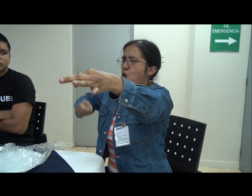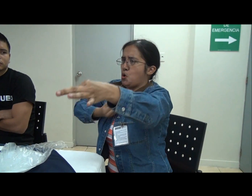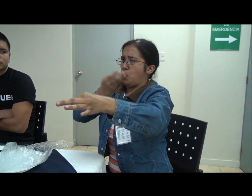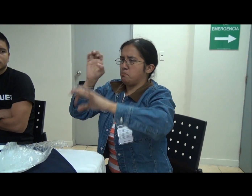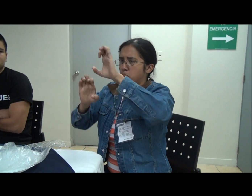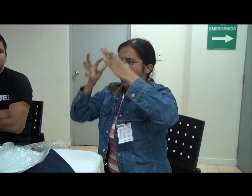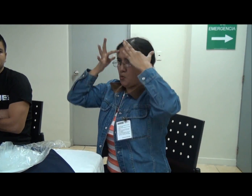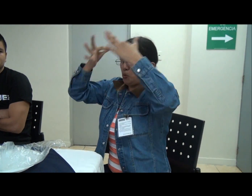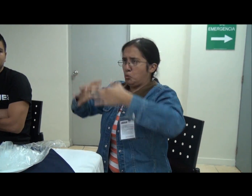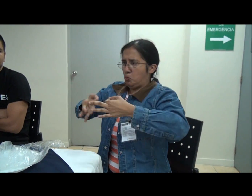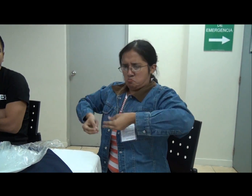constancia